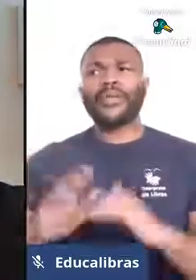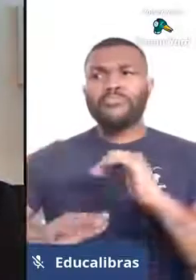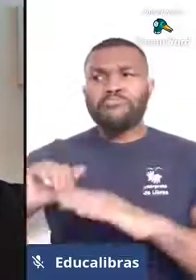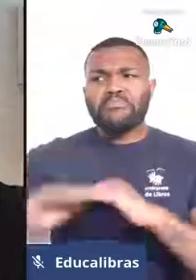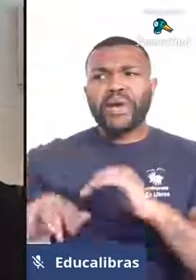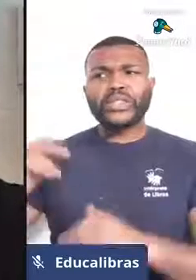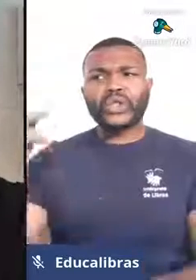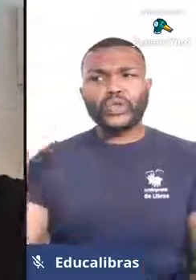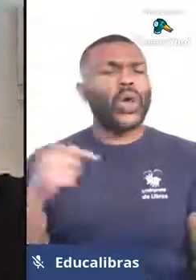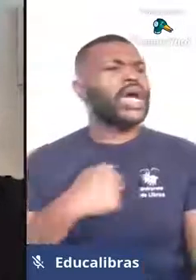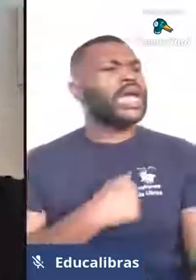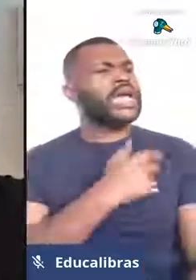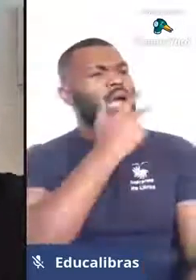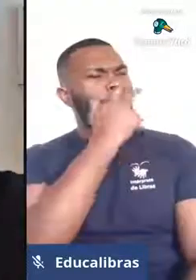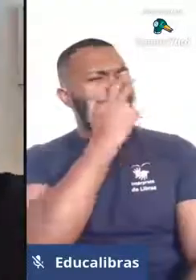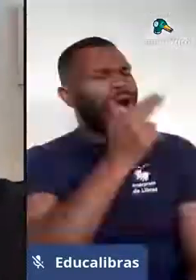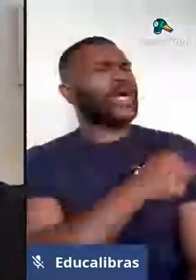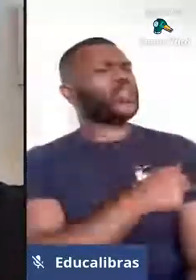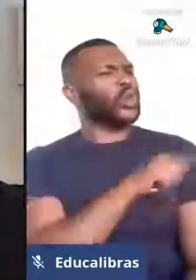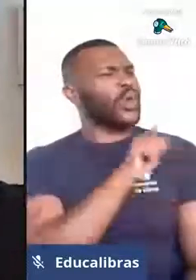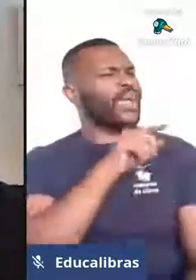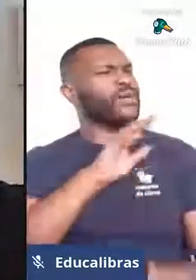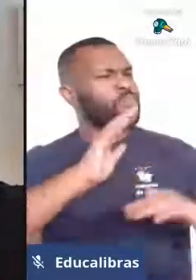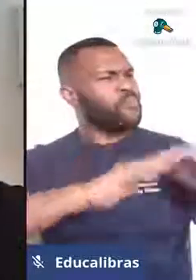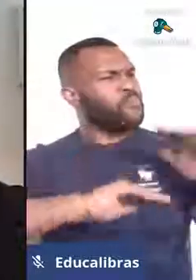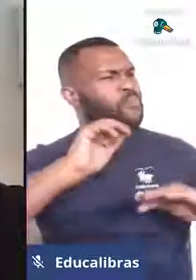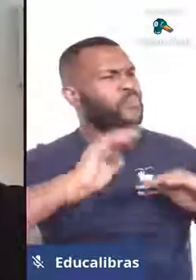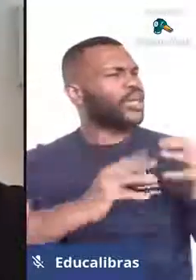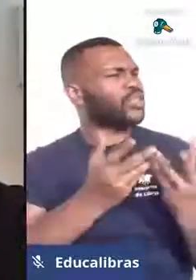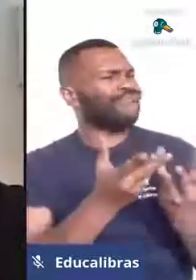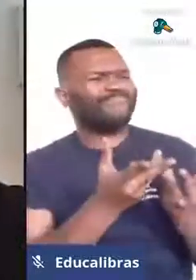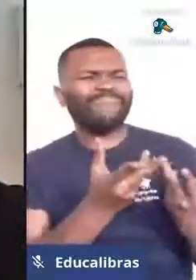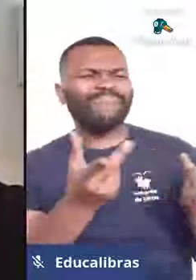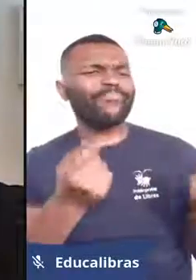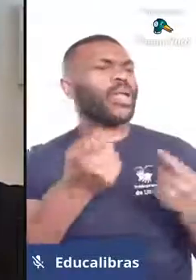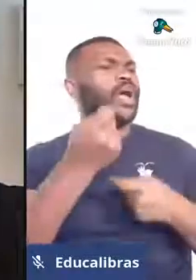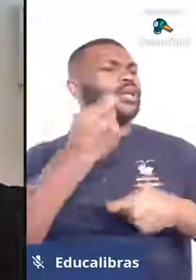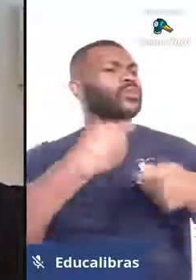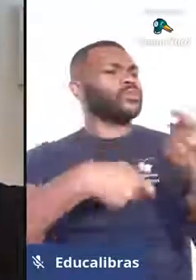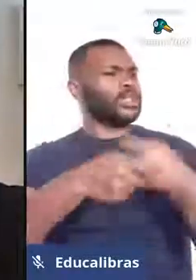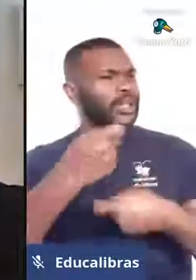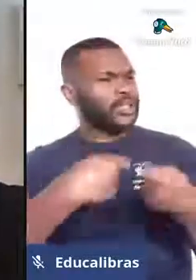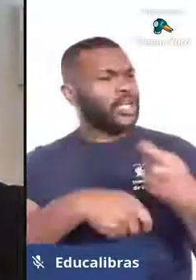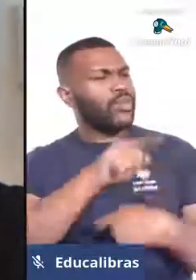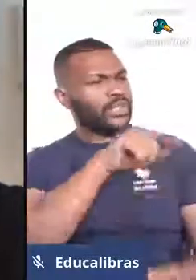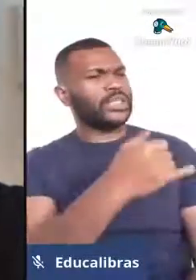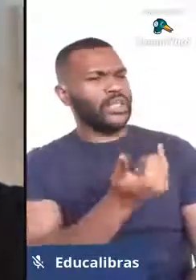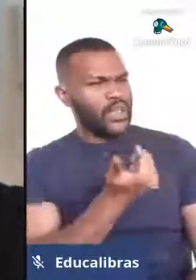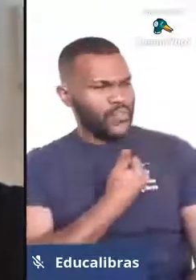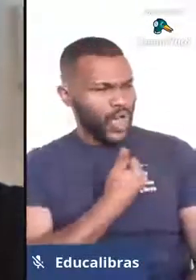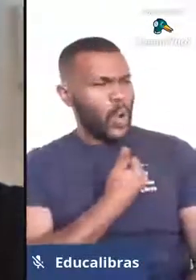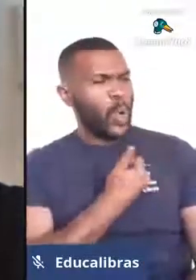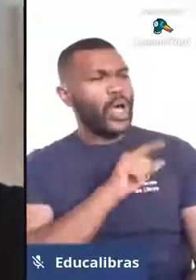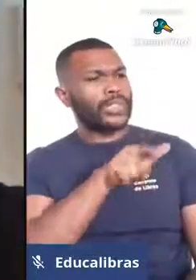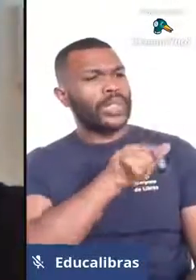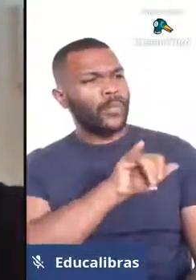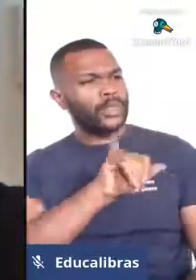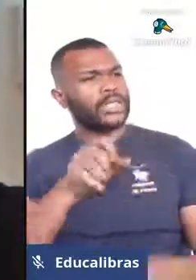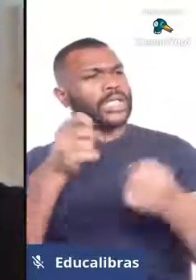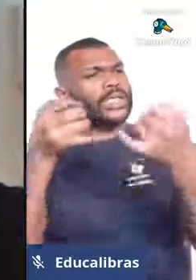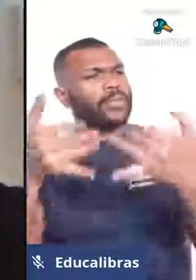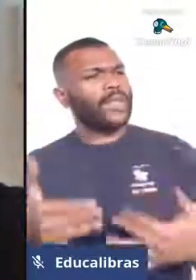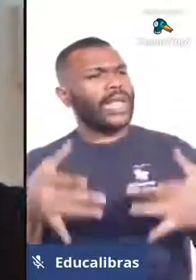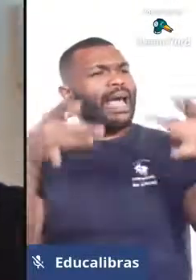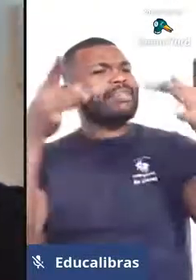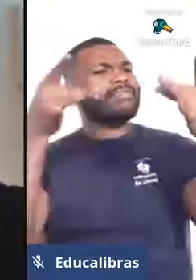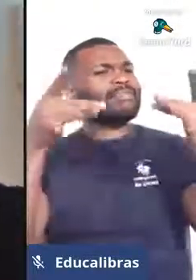acho que foi uma ação incrível, então, uma iniciativa. Você me contou, você podia depois contar em detalhes por que foi o Museu do